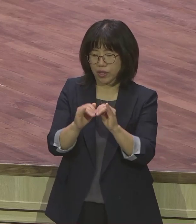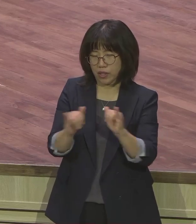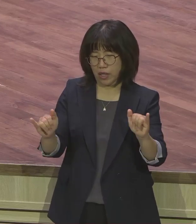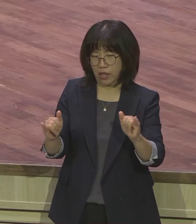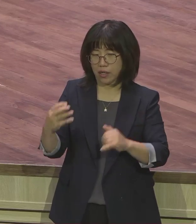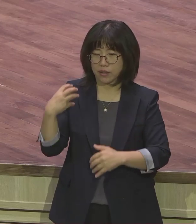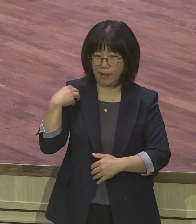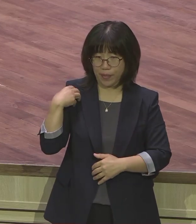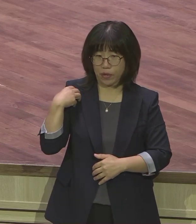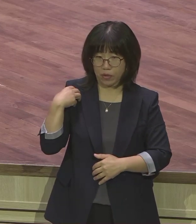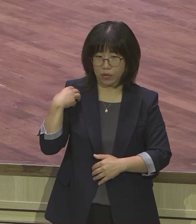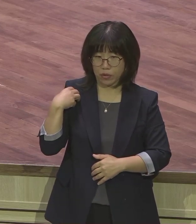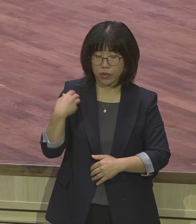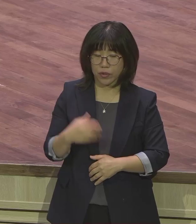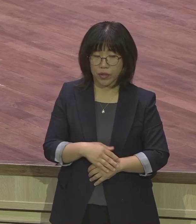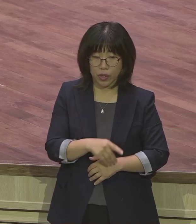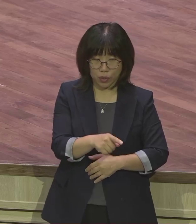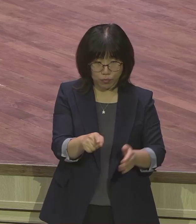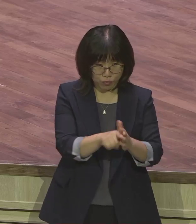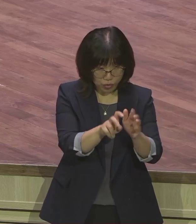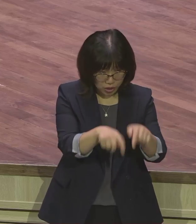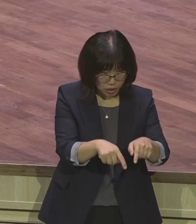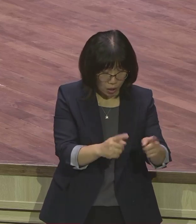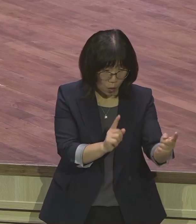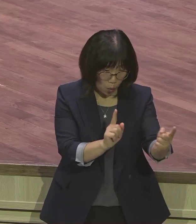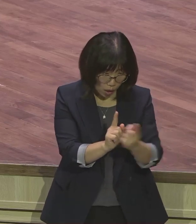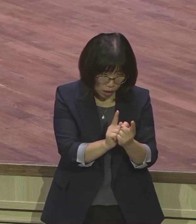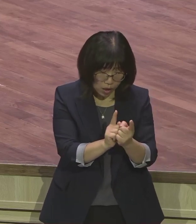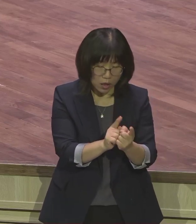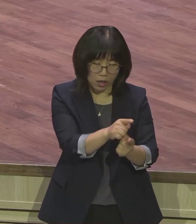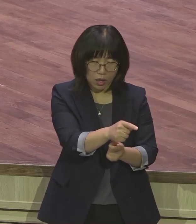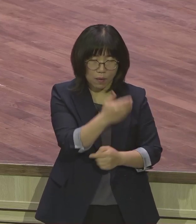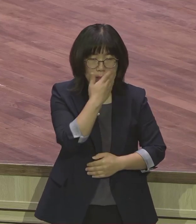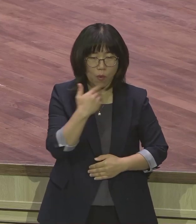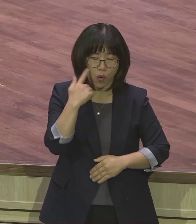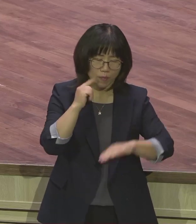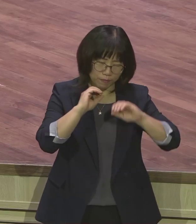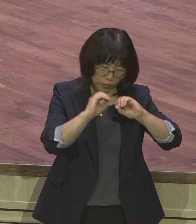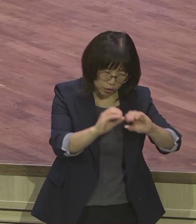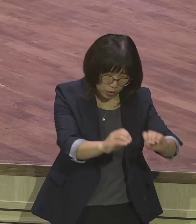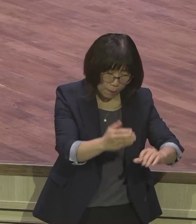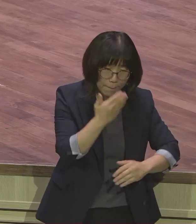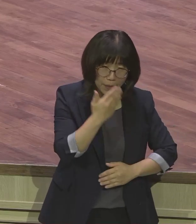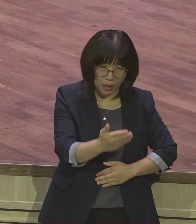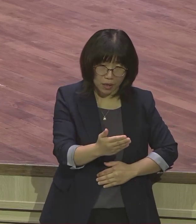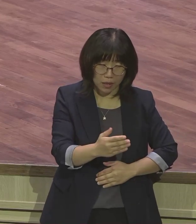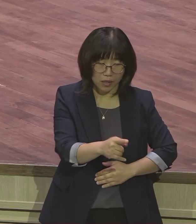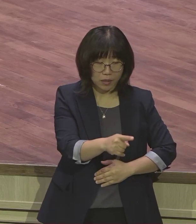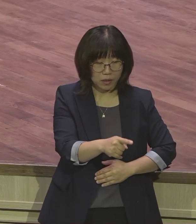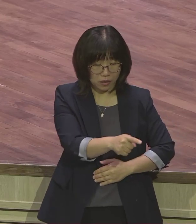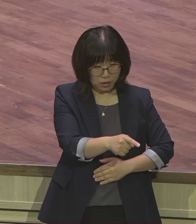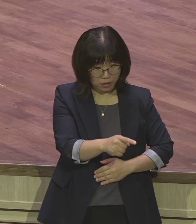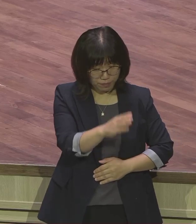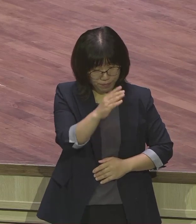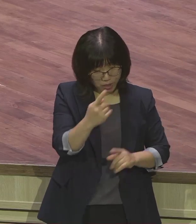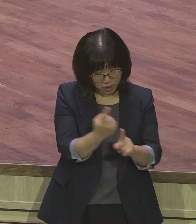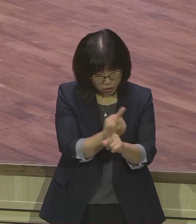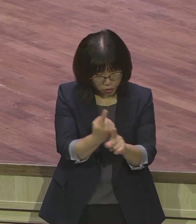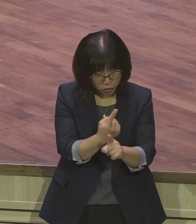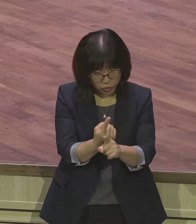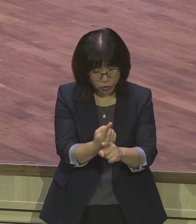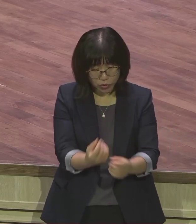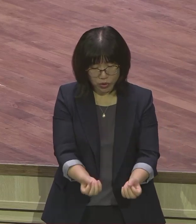왔을 때 그야말로 메시애를 증거하는 선지자 그럼 치유받을 대상이다 회계 죄를 사해 주는 제사장